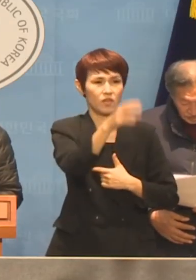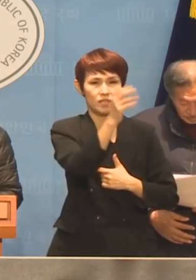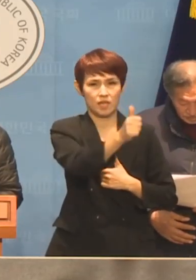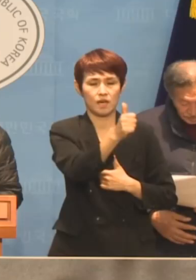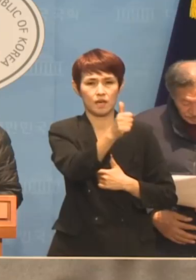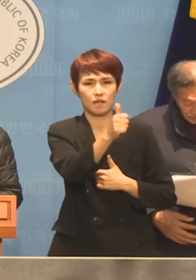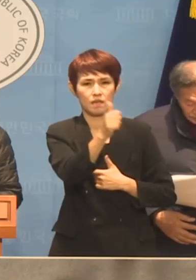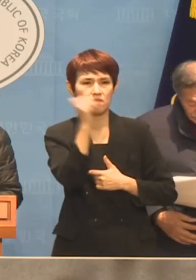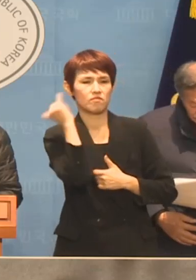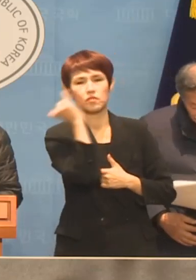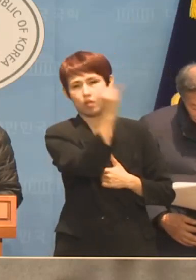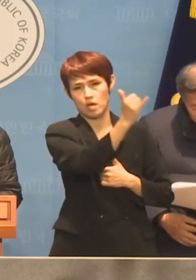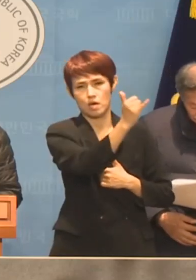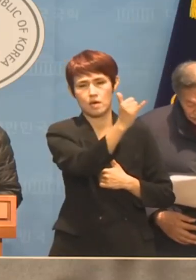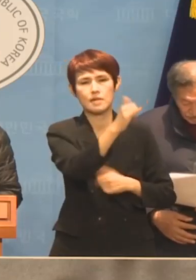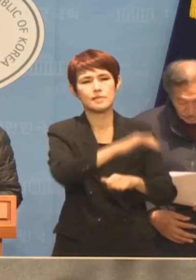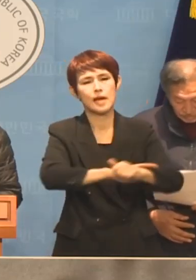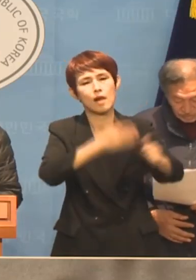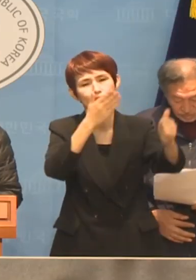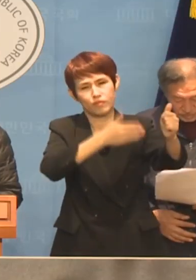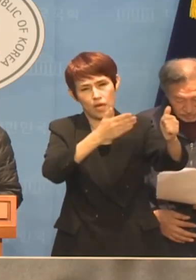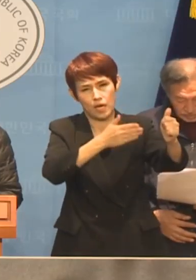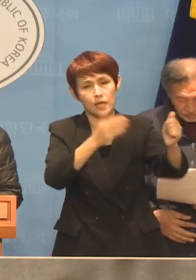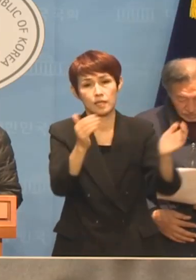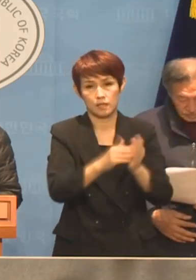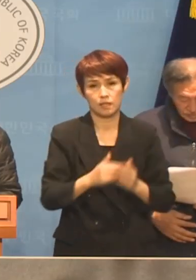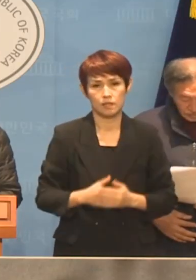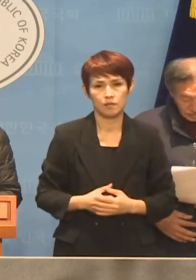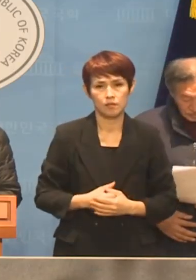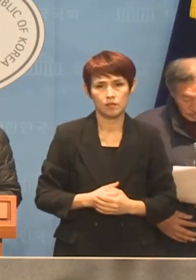경찰서장에게 전화해 잘 부탁한다고 청탁했다.